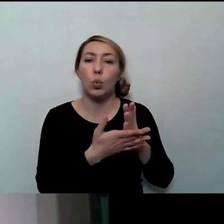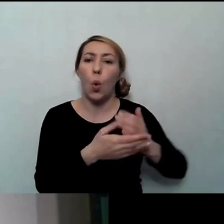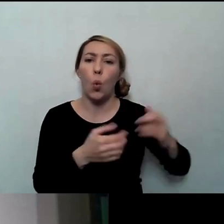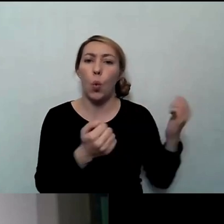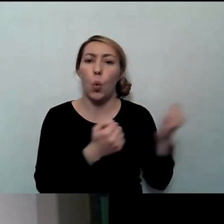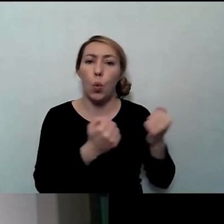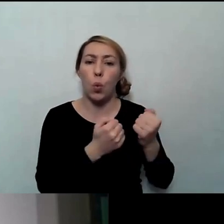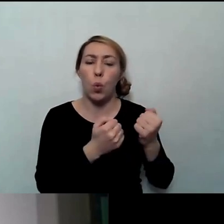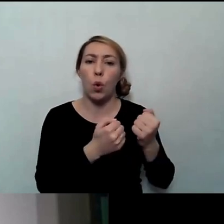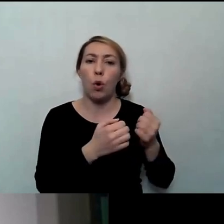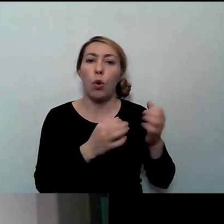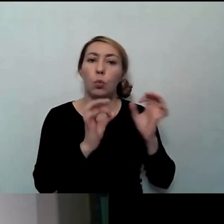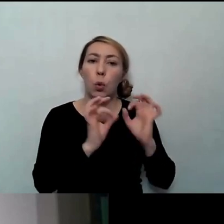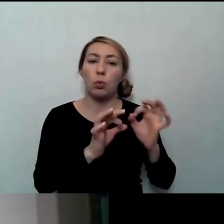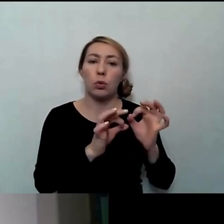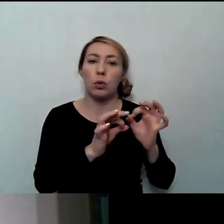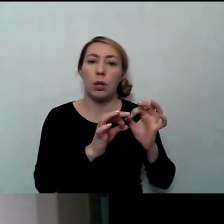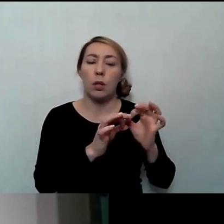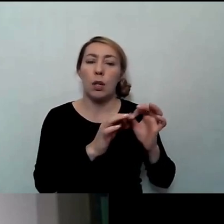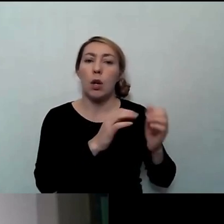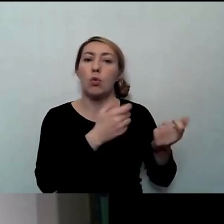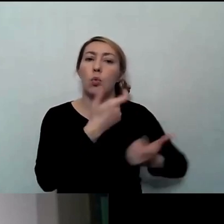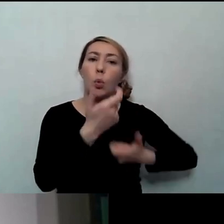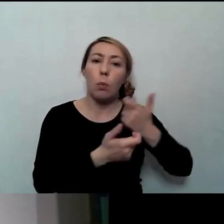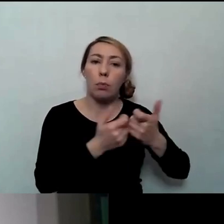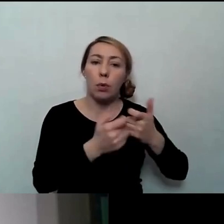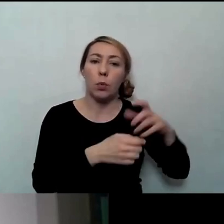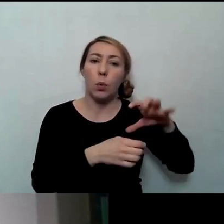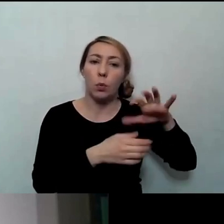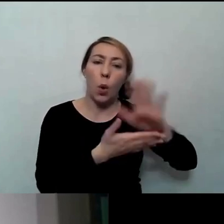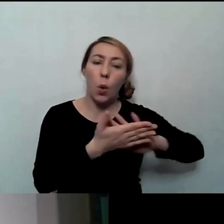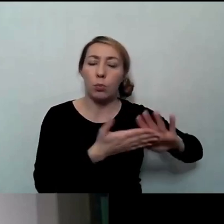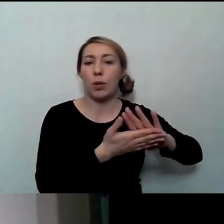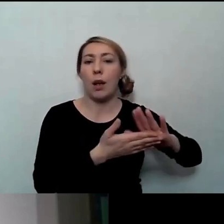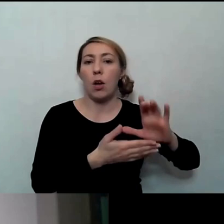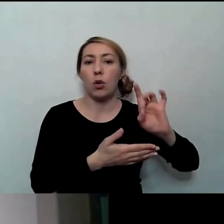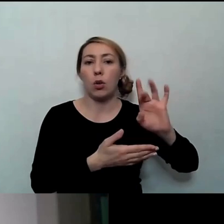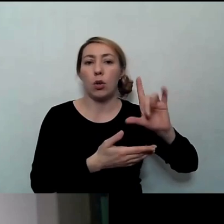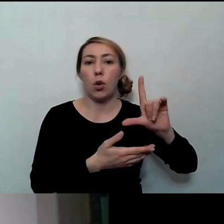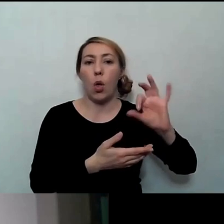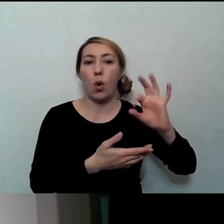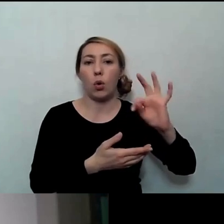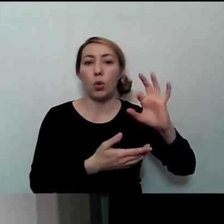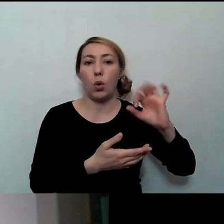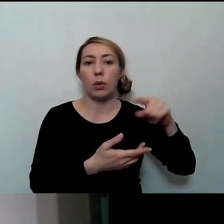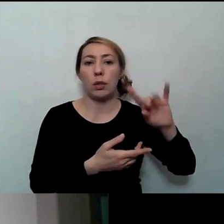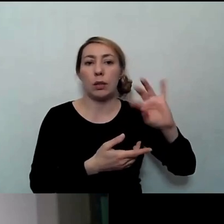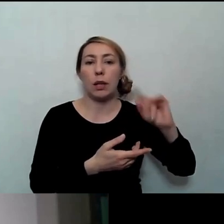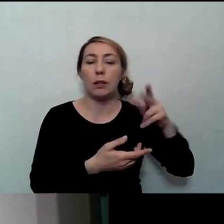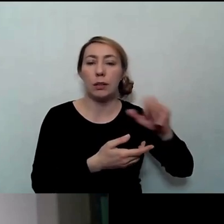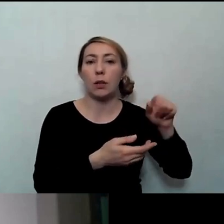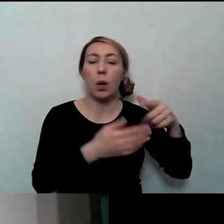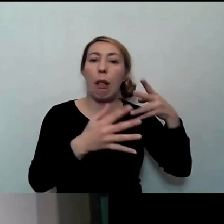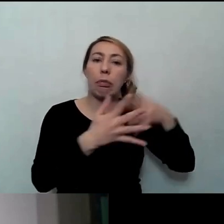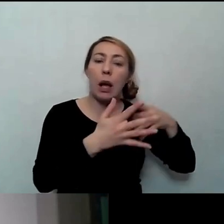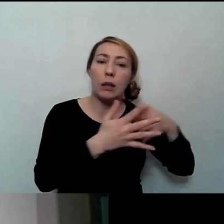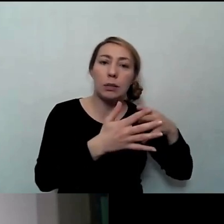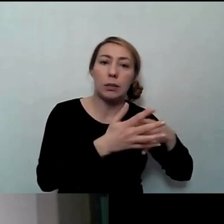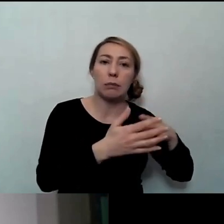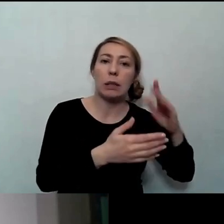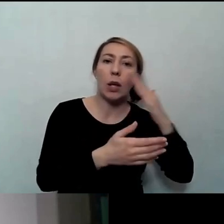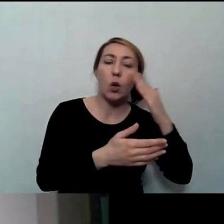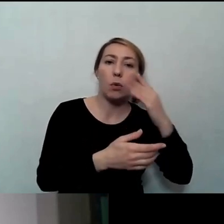i dobrze ugruntowane na gruncie glottodydaktyki, czyli testy plasujące znajomości języka obcego, tak? Czyli takie testy,